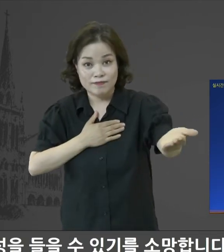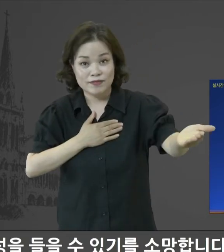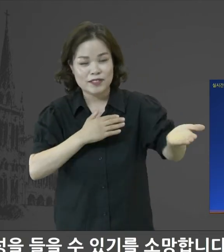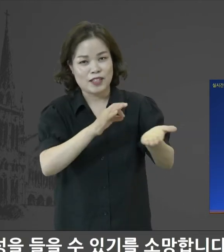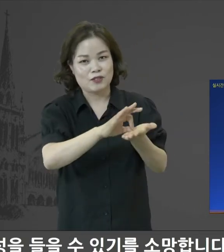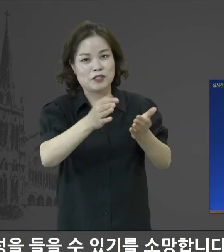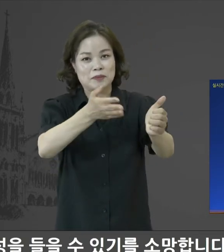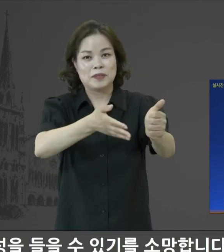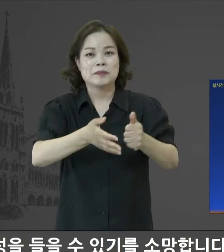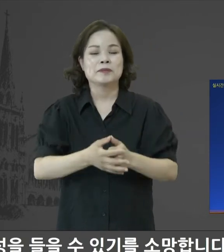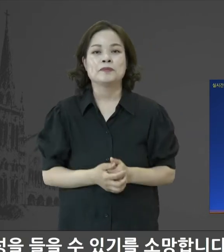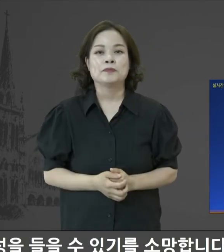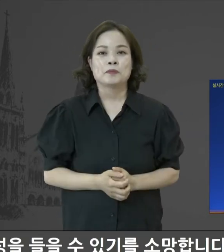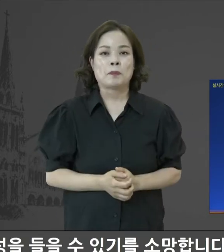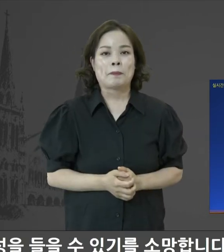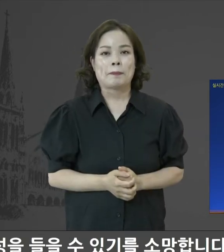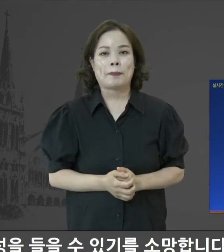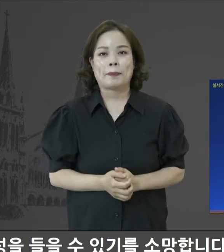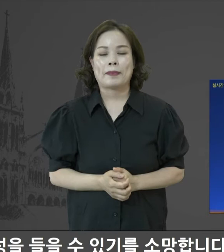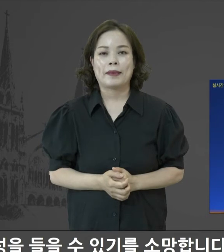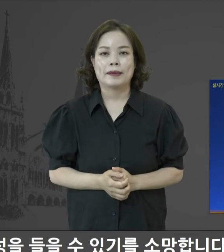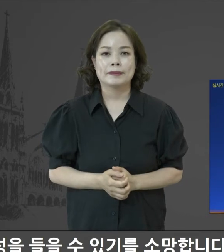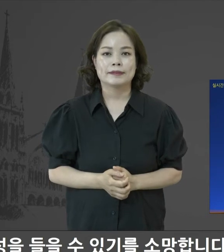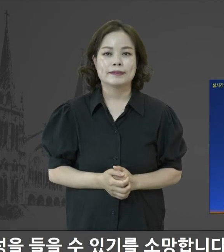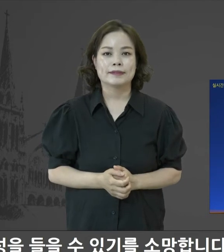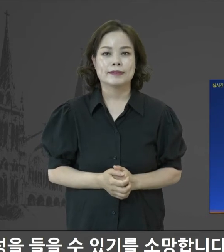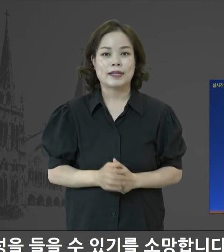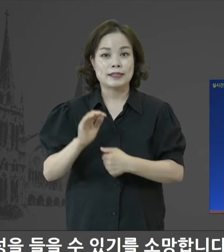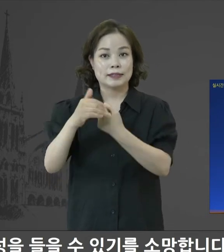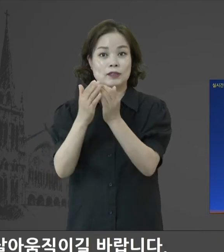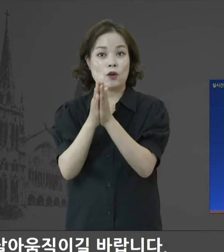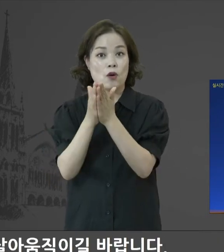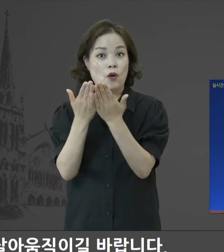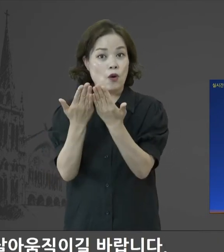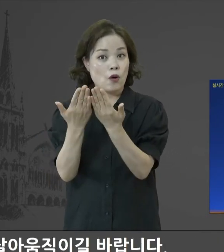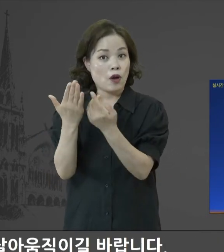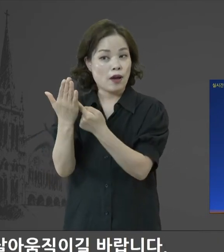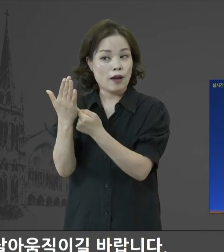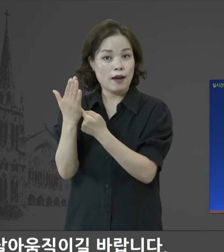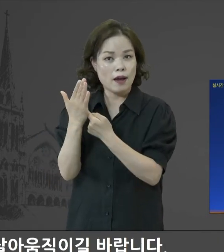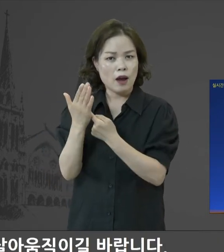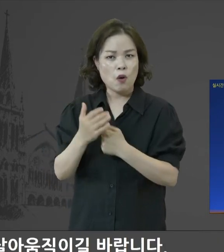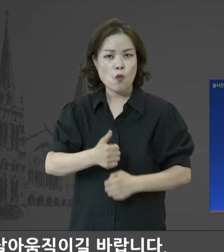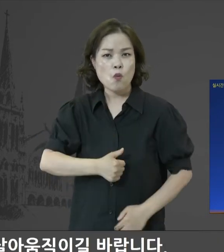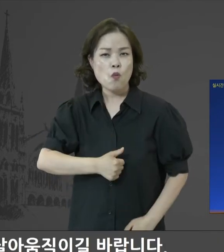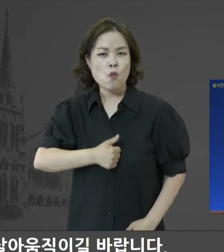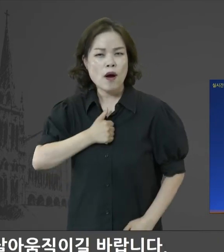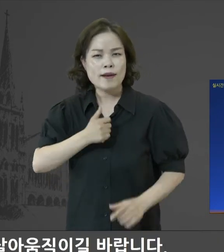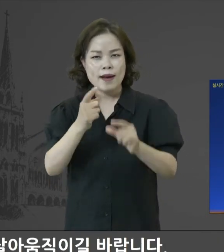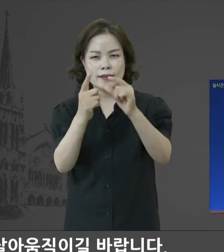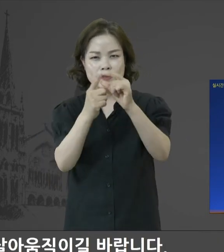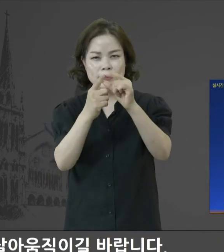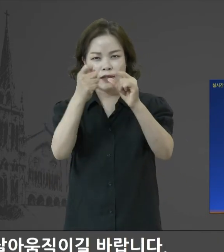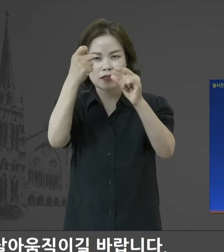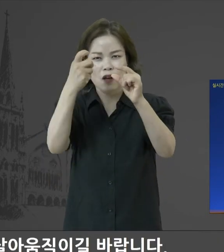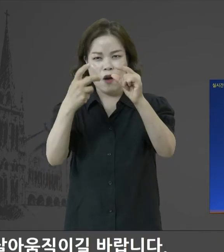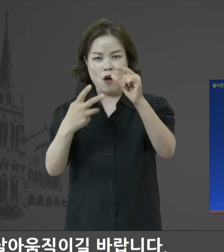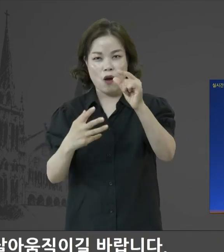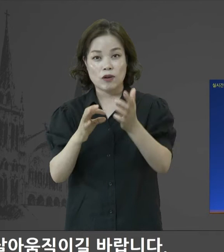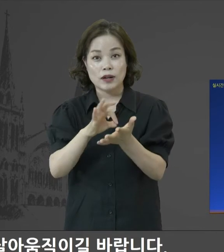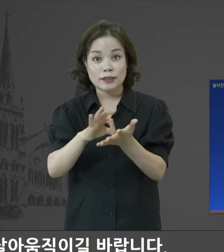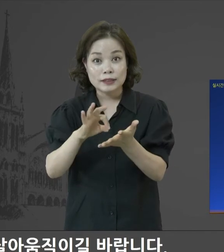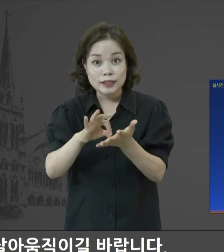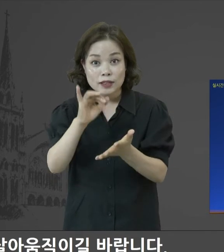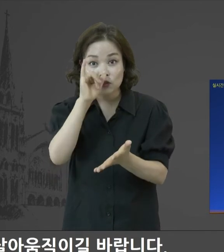되기를 바랍니다. 성경에 보면 화난다라는 단어가 여러 가지가 쓰이고 있습니다.